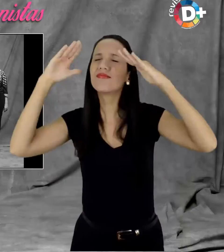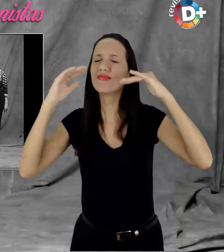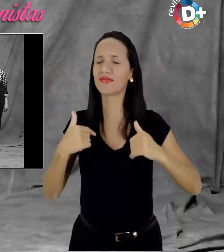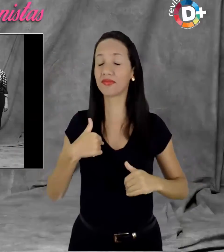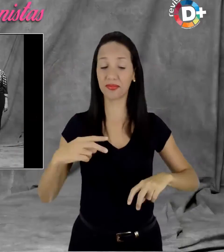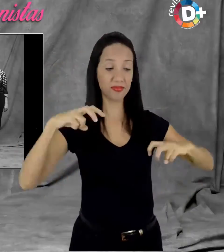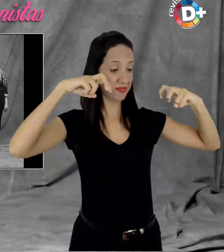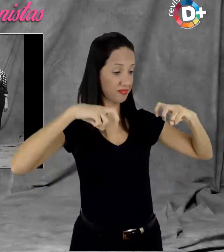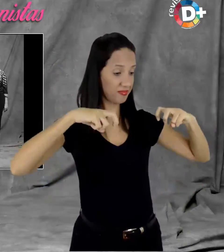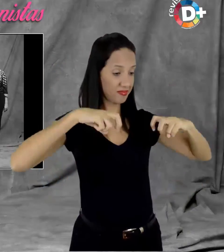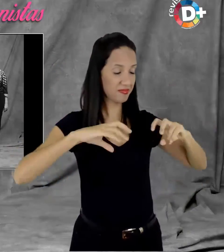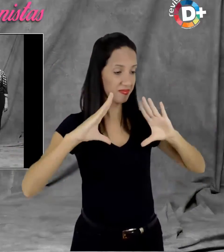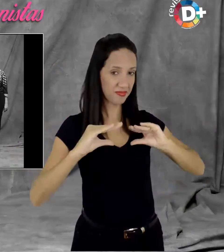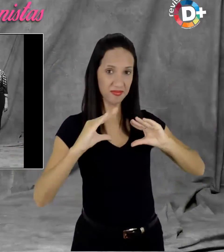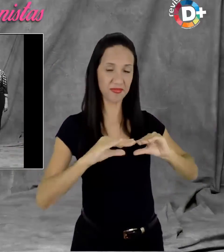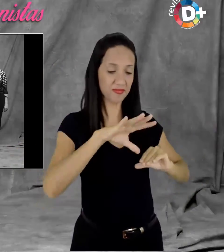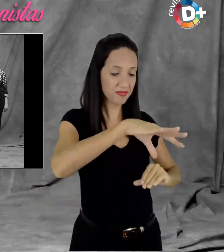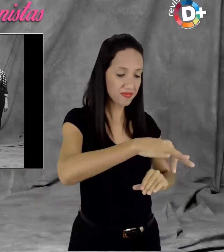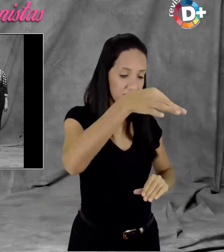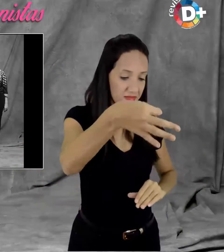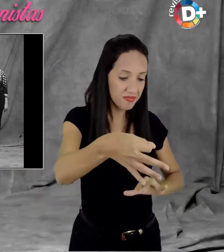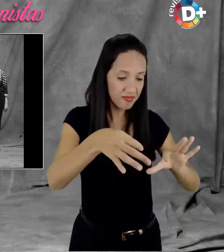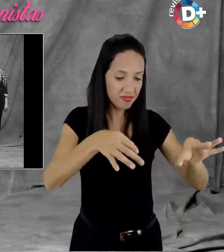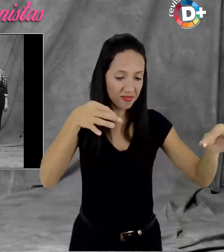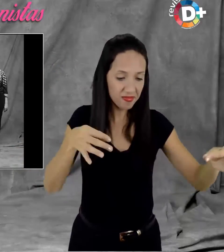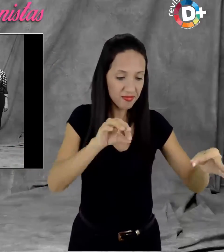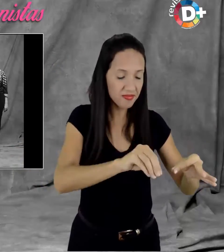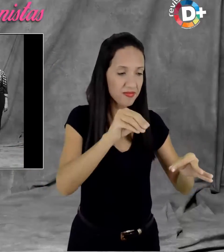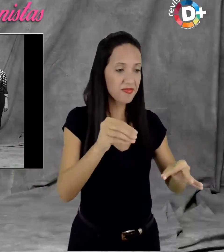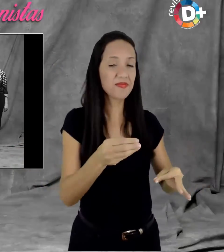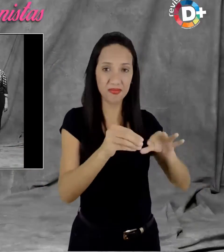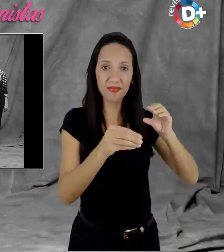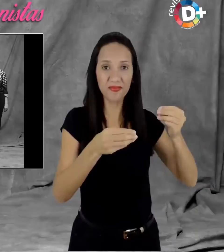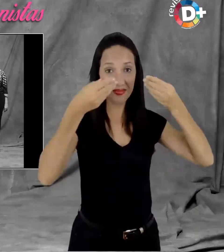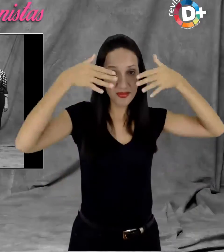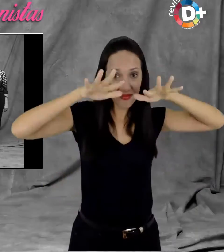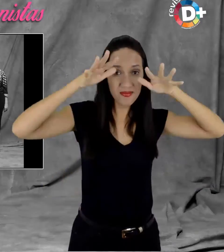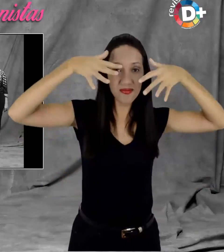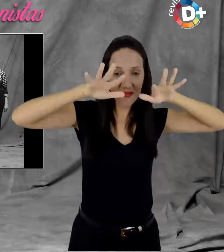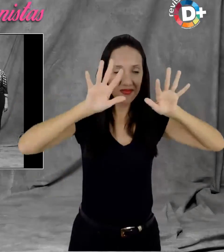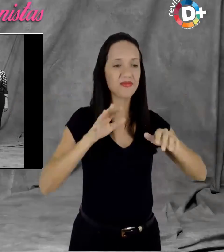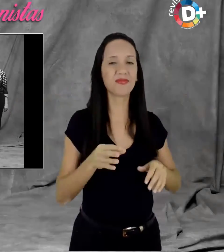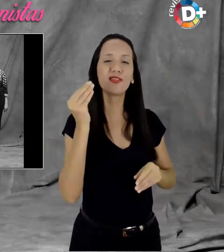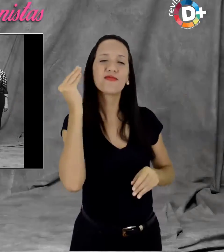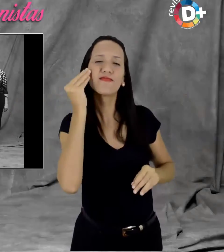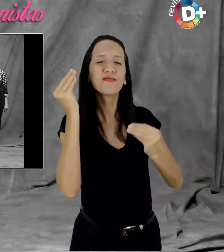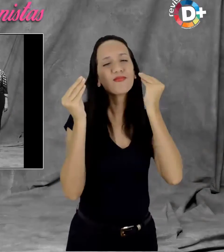de passar sombra, disse. Sentei-me com ela no sofá e de sua bolsa foi tirando algumas